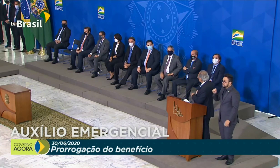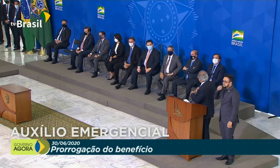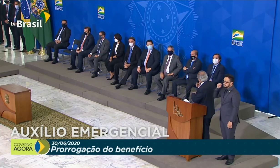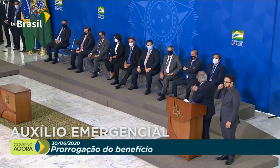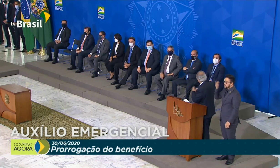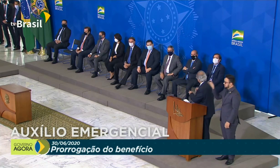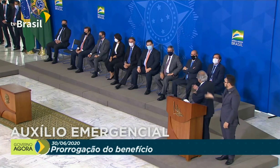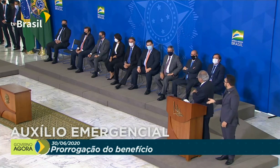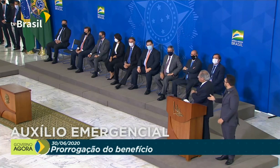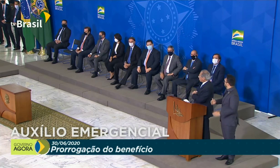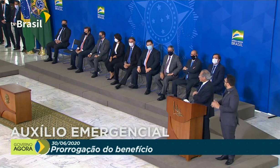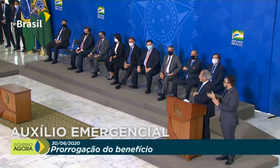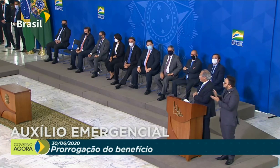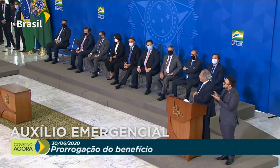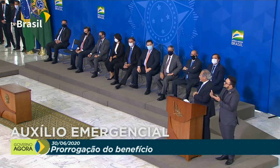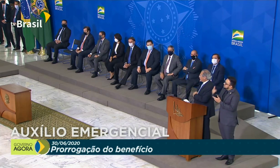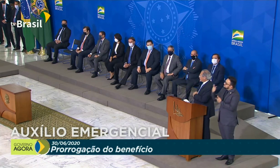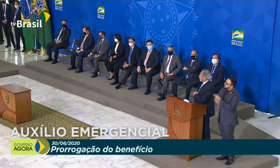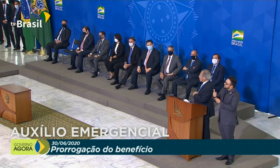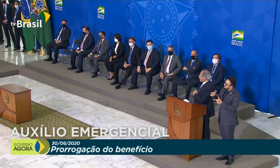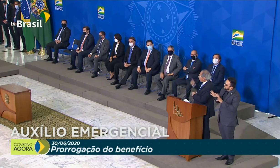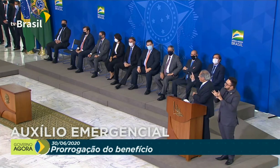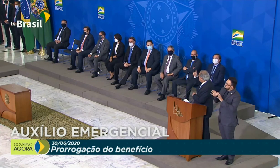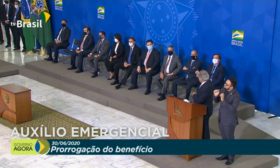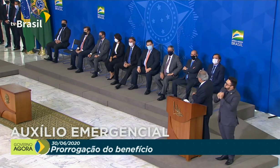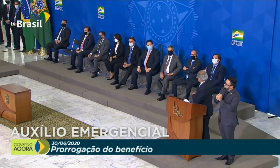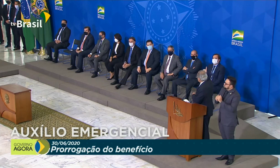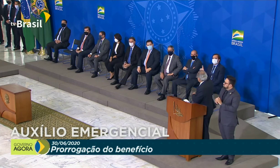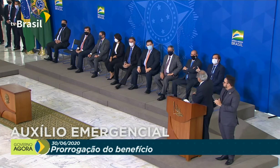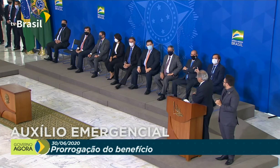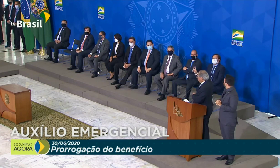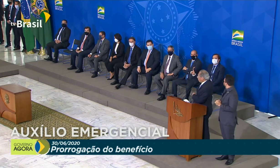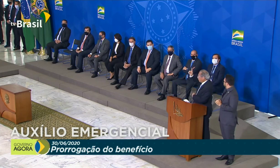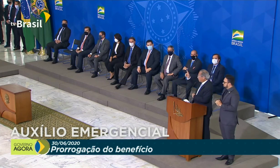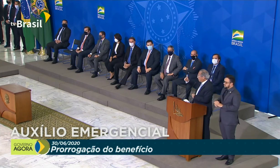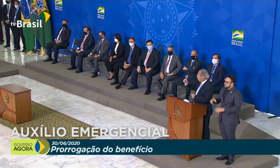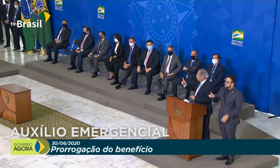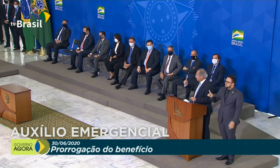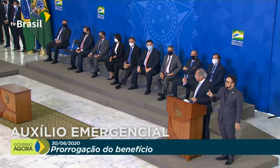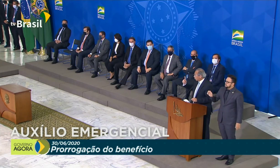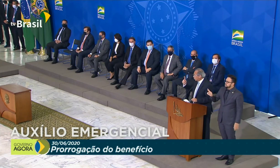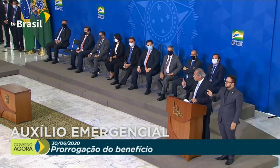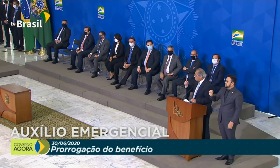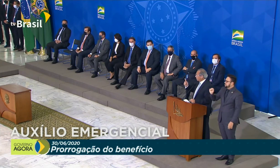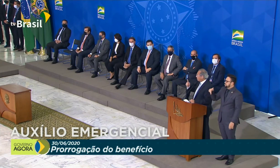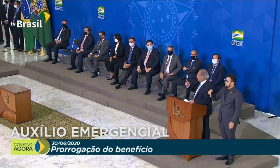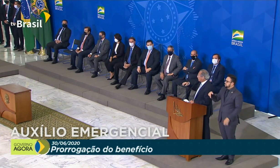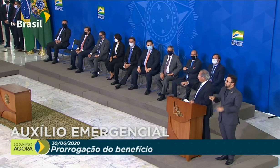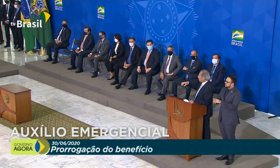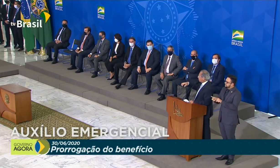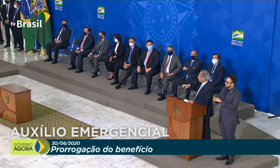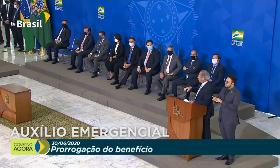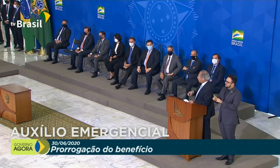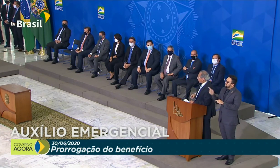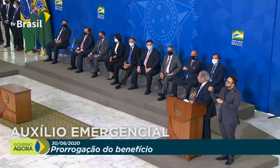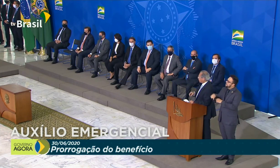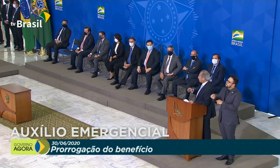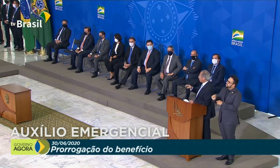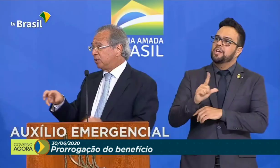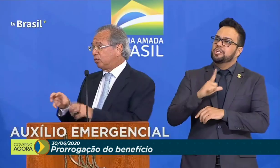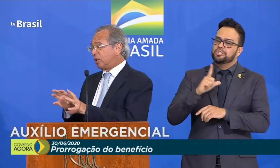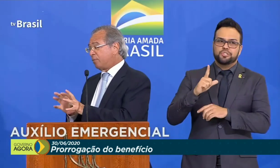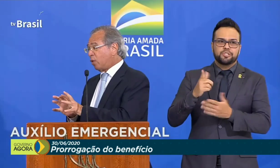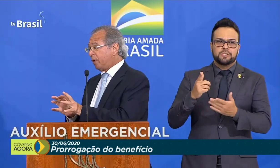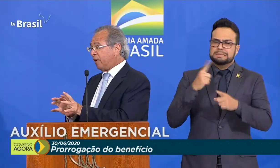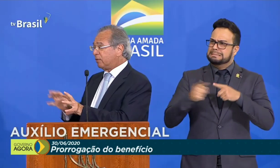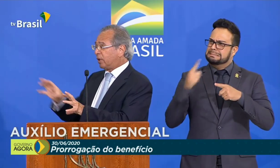ano atrás começamos a trabalhar juntos. O Gerson Kelma, que veio e desatou o nó da bacia hidrográfica, porque às